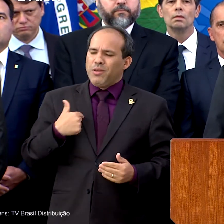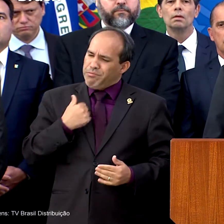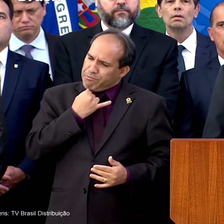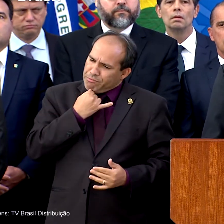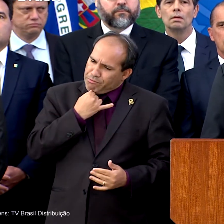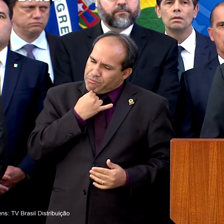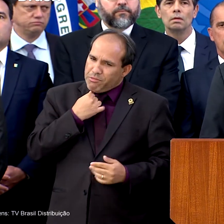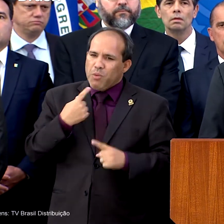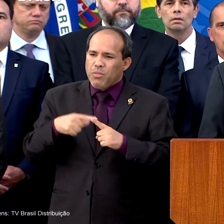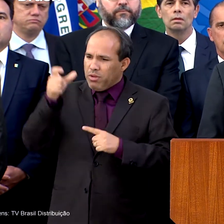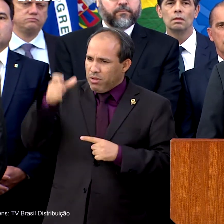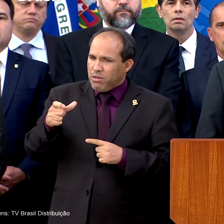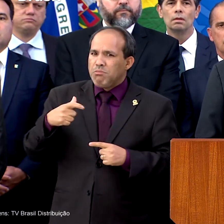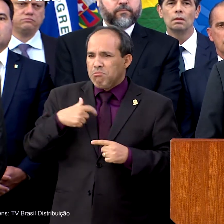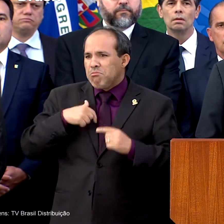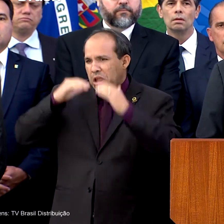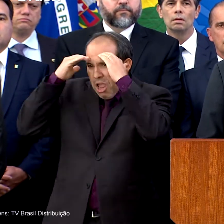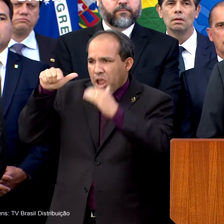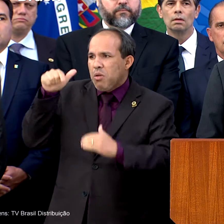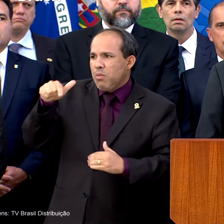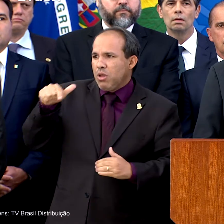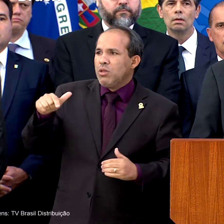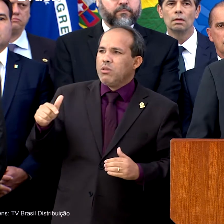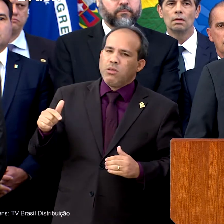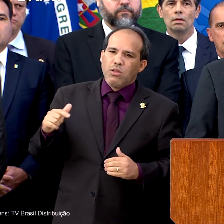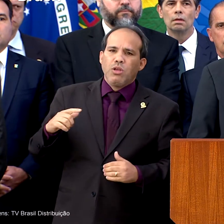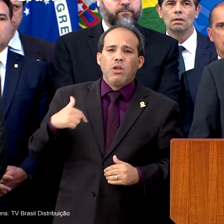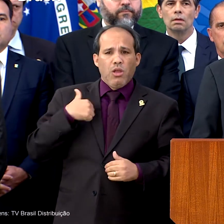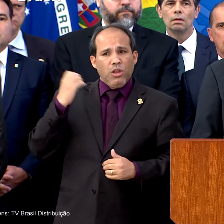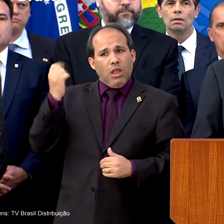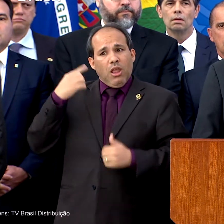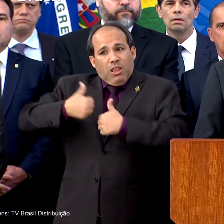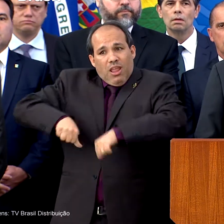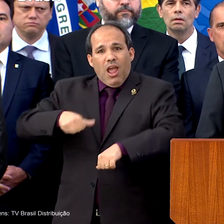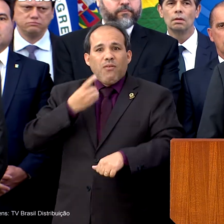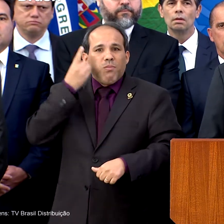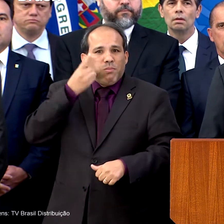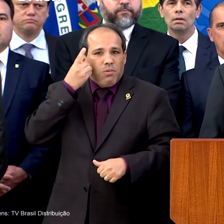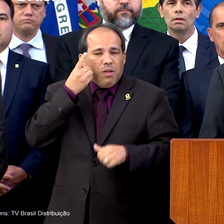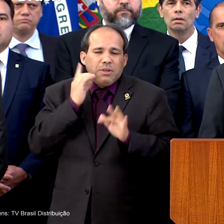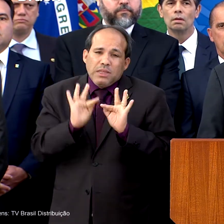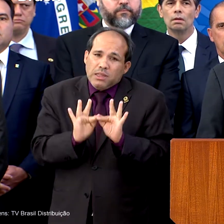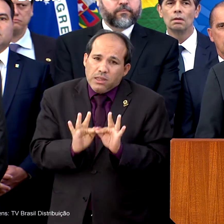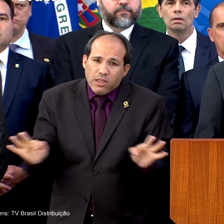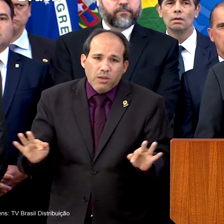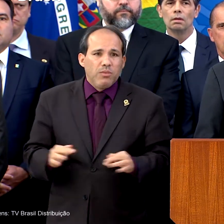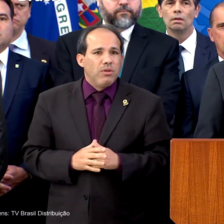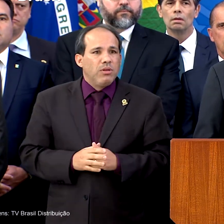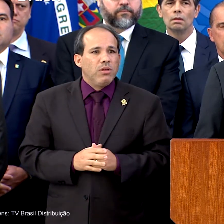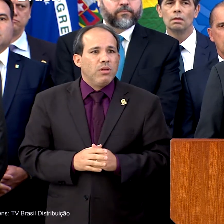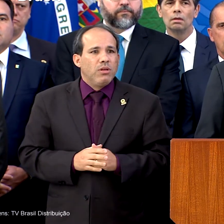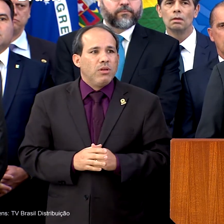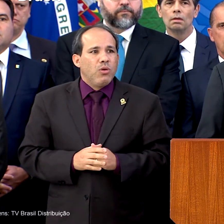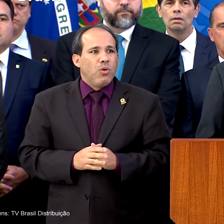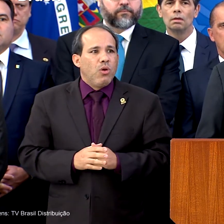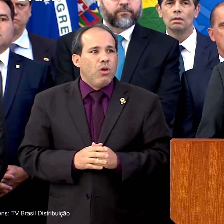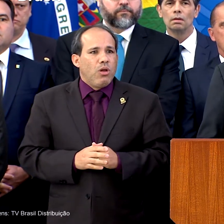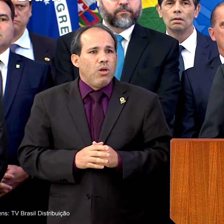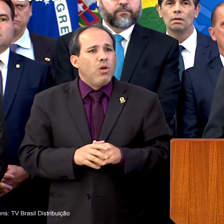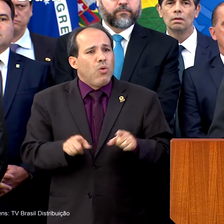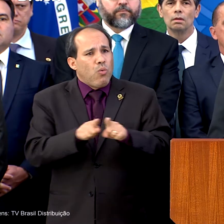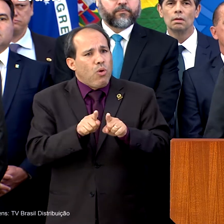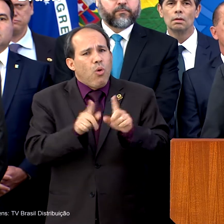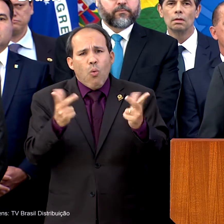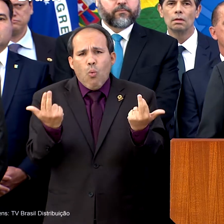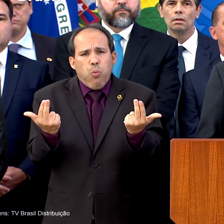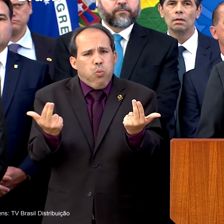mim e eu era apenas um deputado humilde deputado como é o como são a